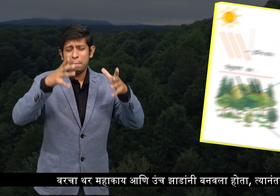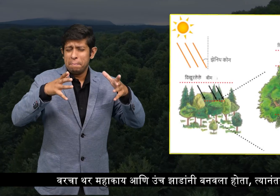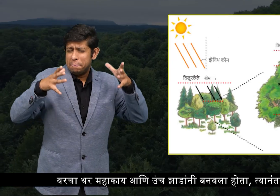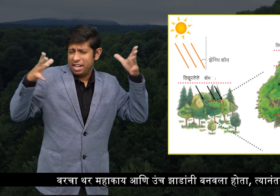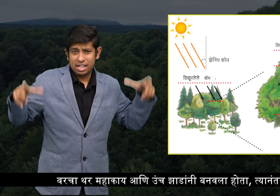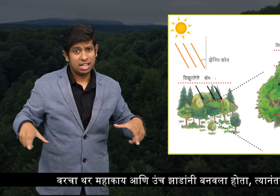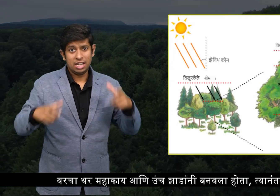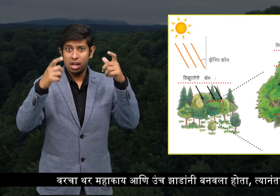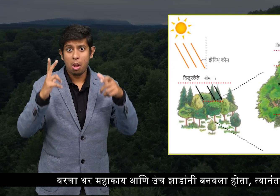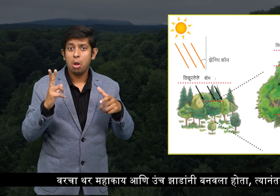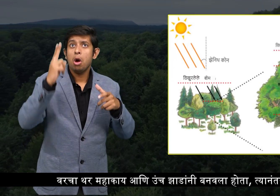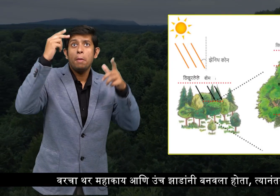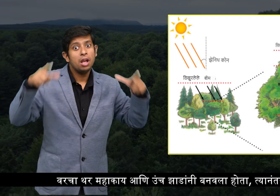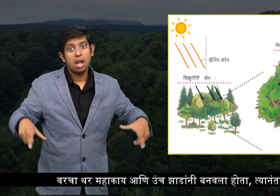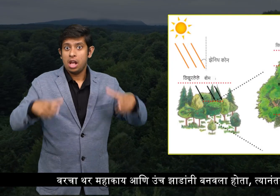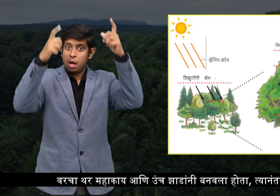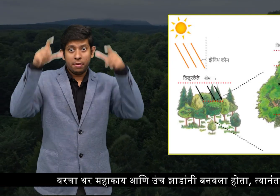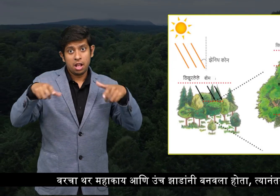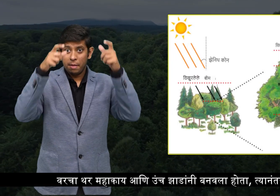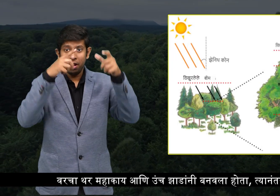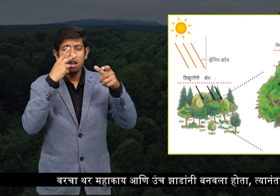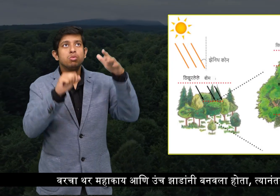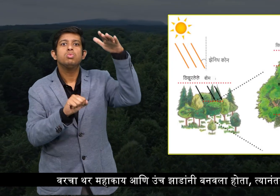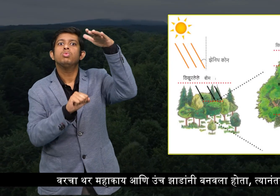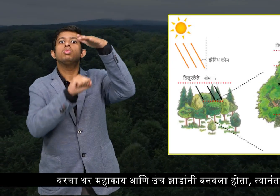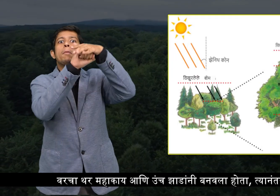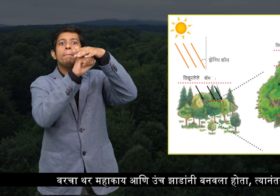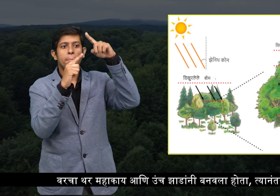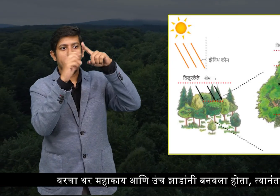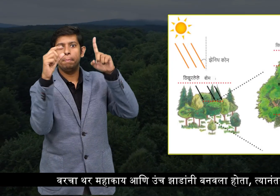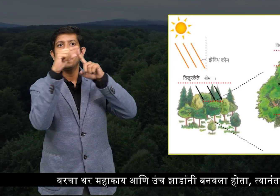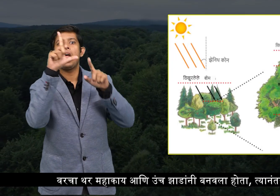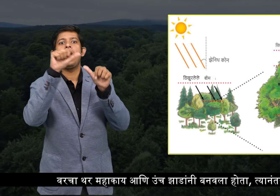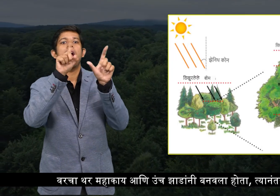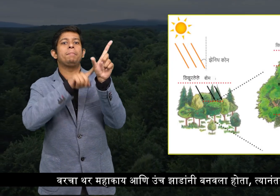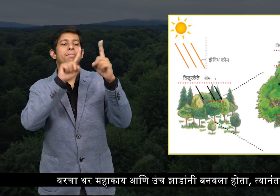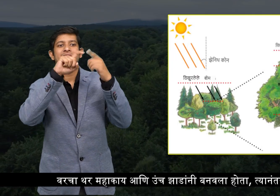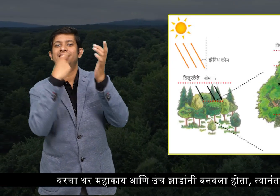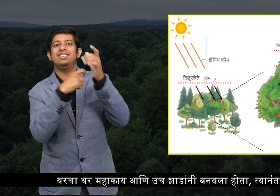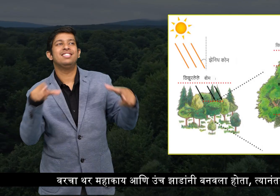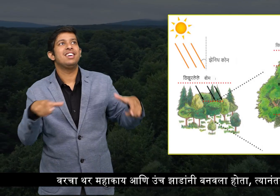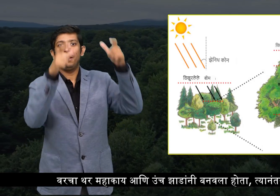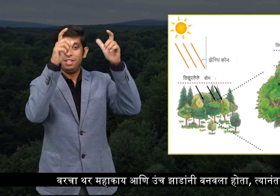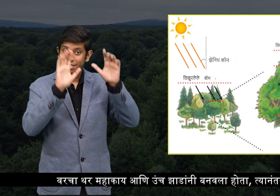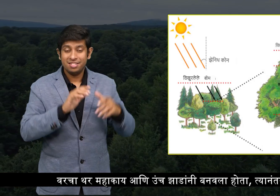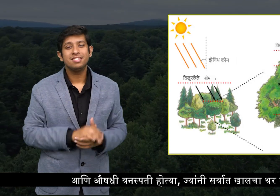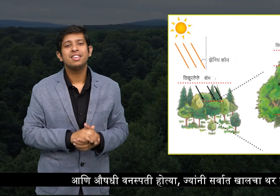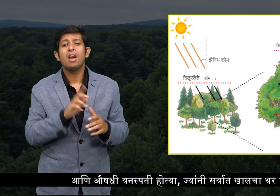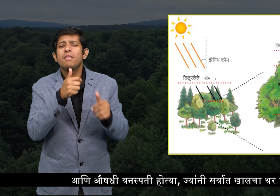वरचा थर महाकाय आणि उंच झाडांनी बनवला होता. त्यानंतर झुडुपे, उंच गवत आणि औषधी